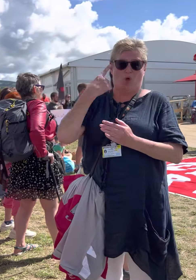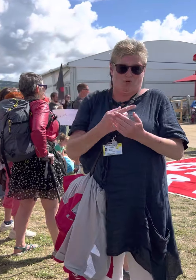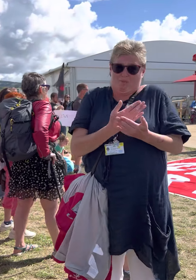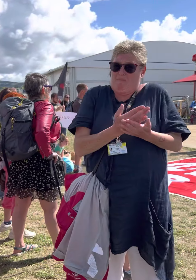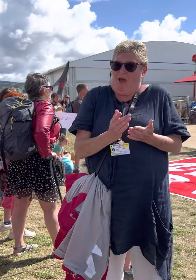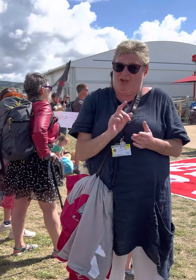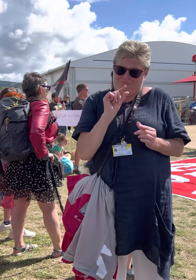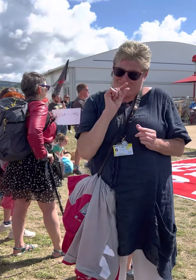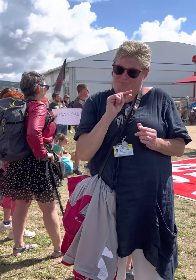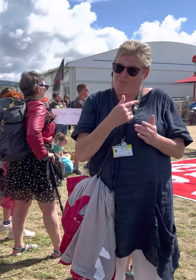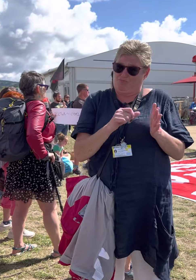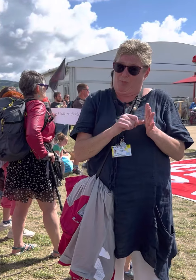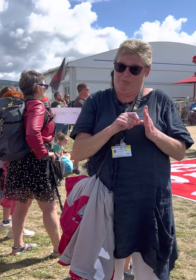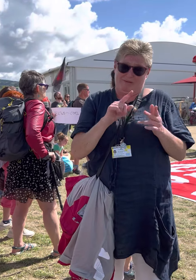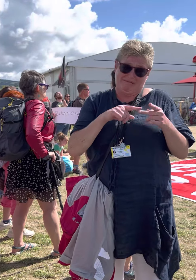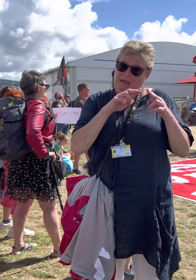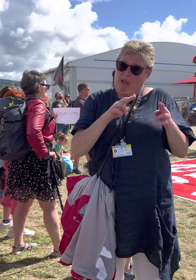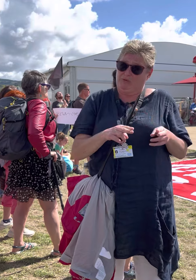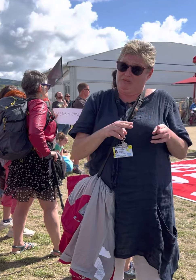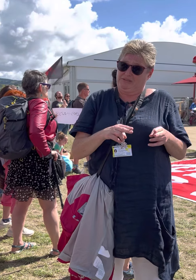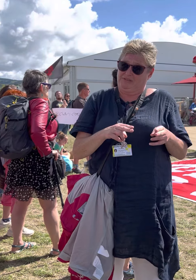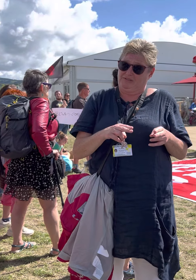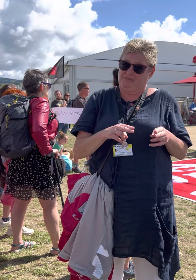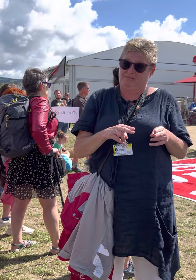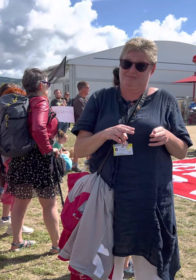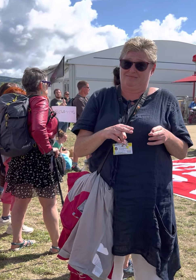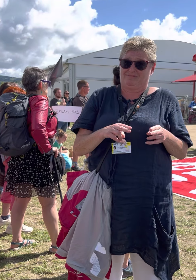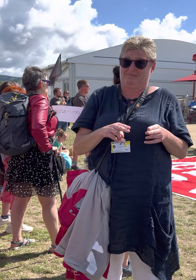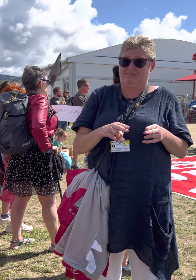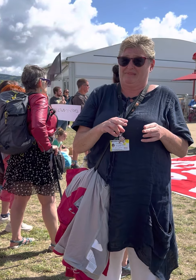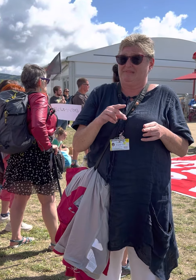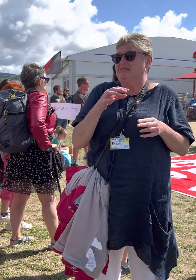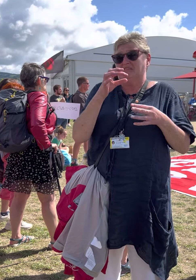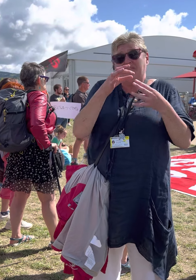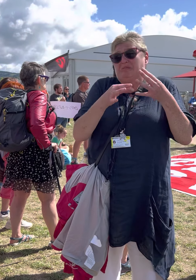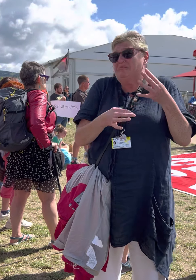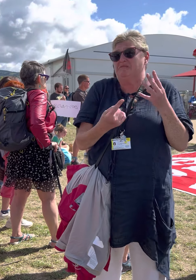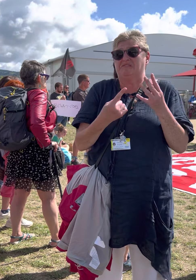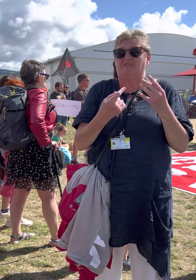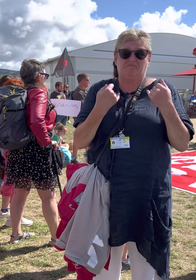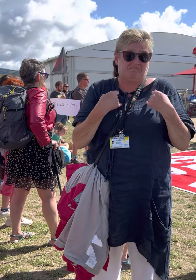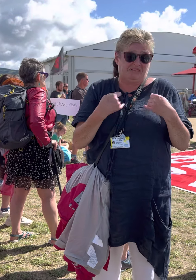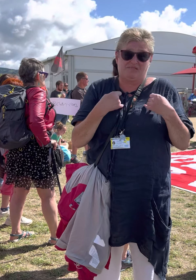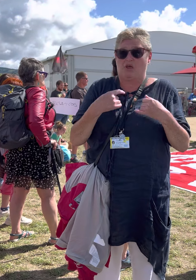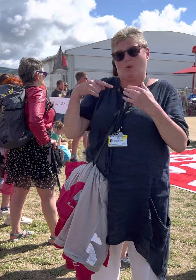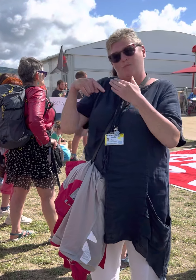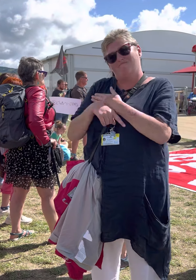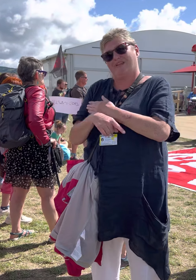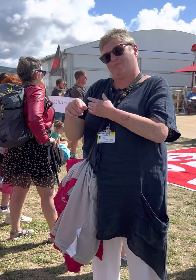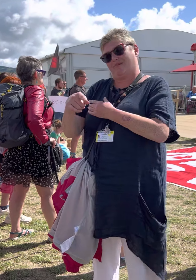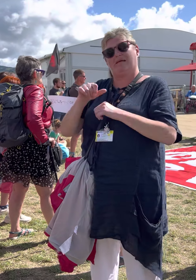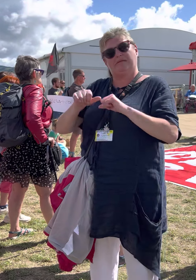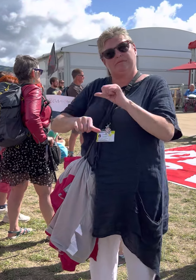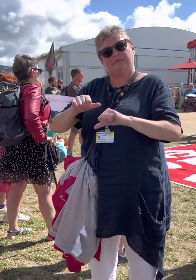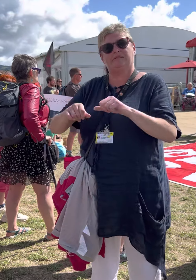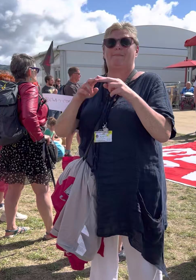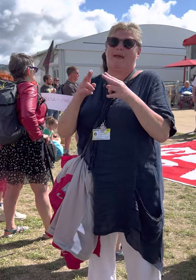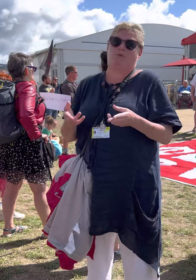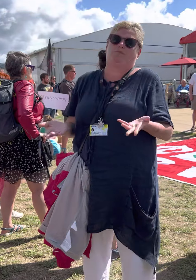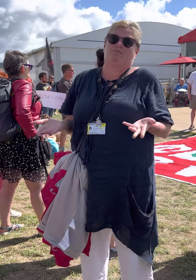o'r broblem yw ail dau a llety gwyliau, a dim ond symptom ydyn nhw o salwch lot dyfnach yn ein system